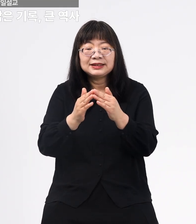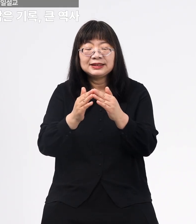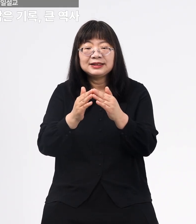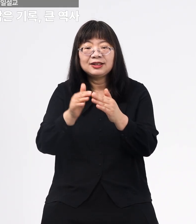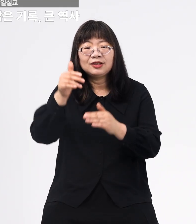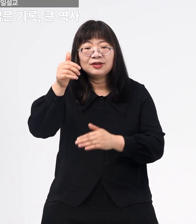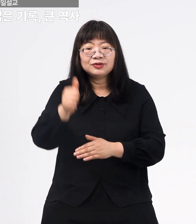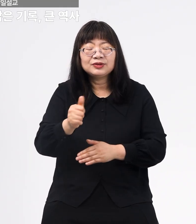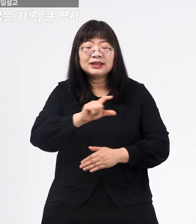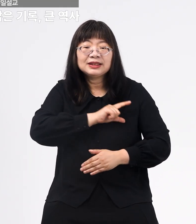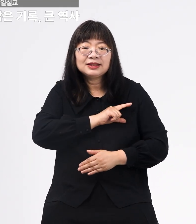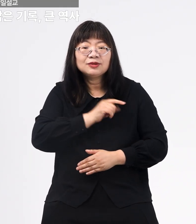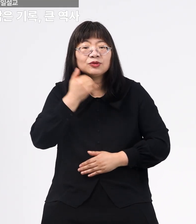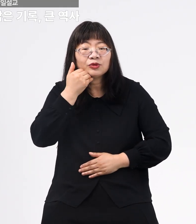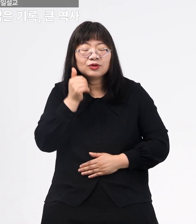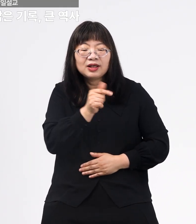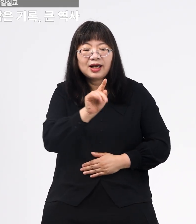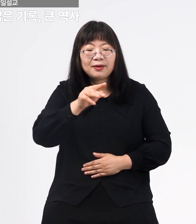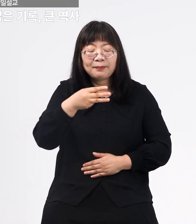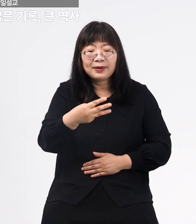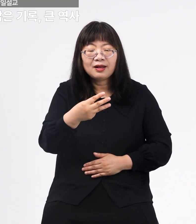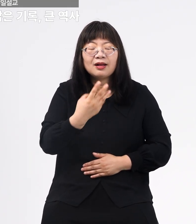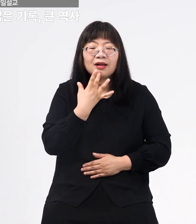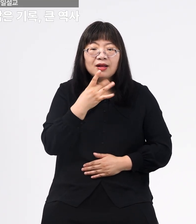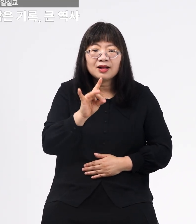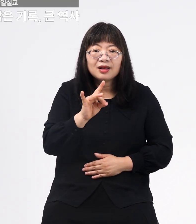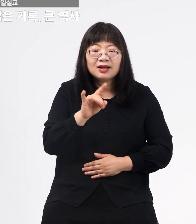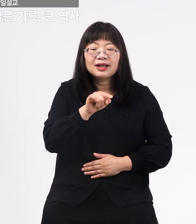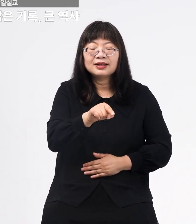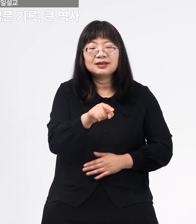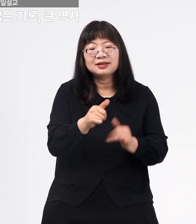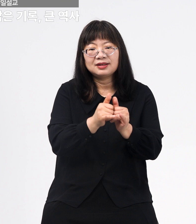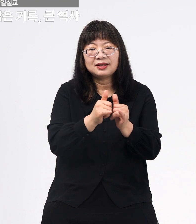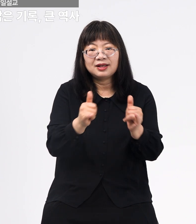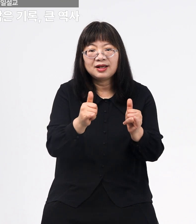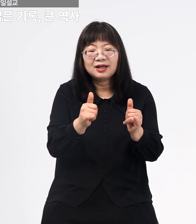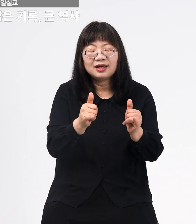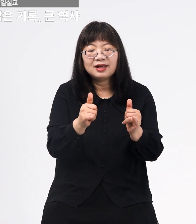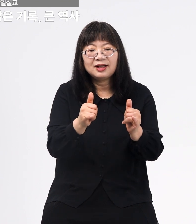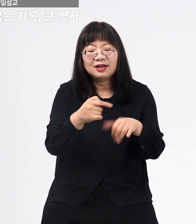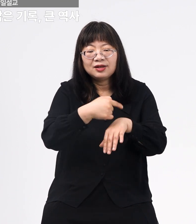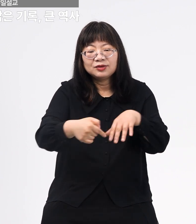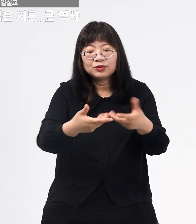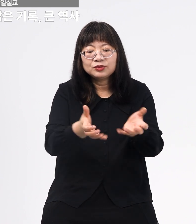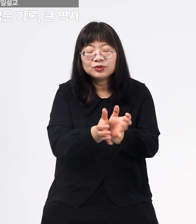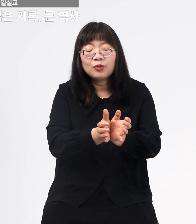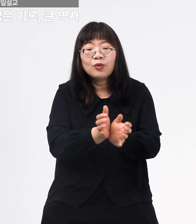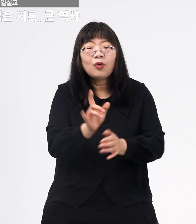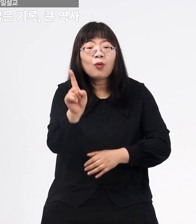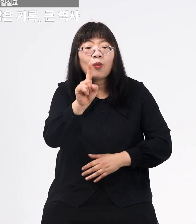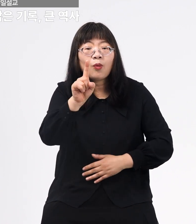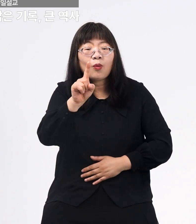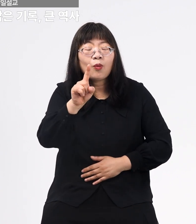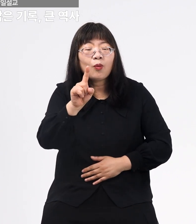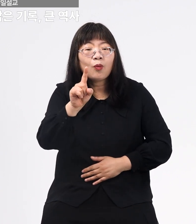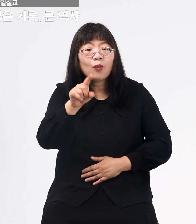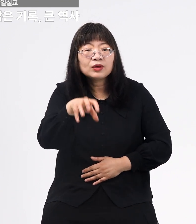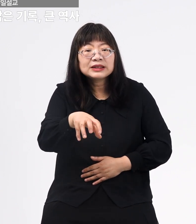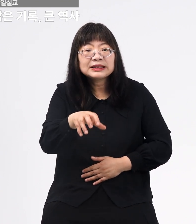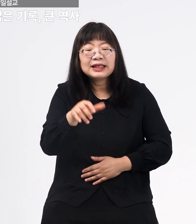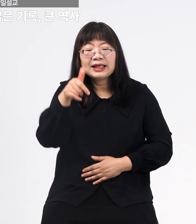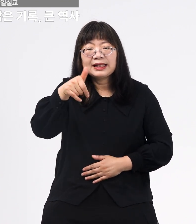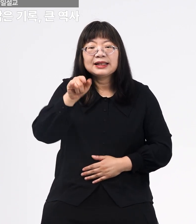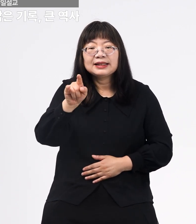그 주인장 이름이 하벨이에요. 역시 이 사람이 어느 족속인가 하면 여기 성경에 보니까